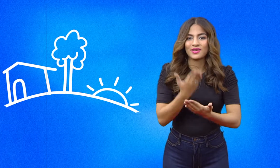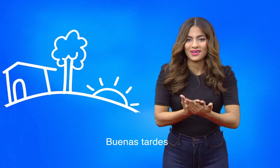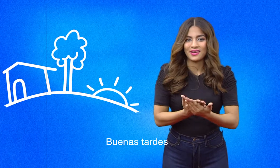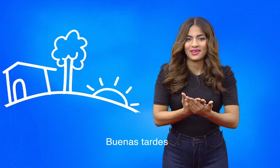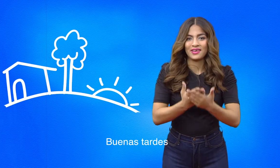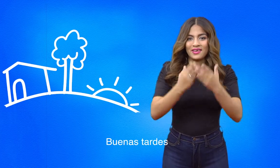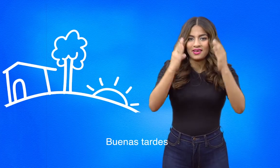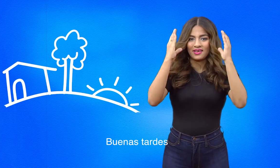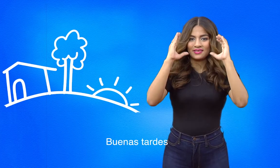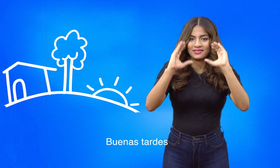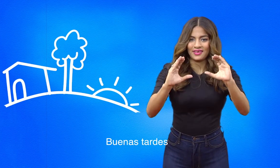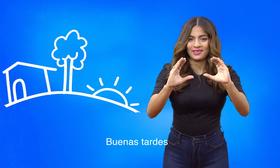Buenas tardes.